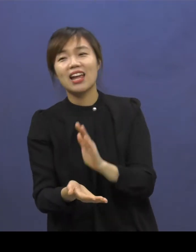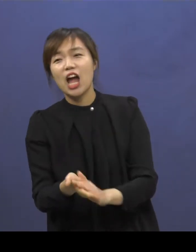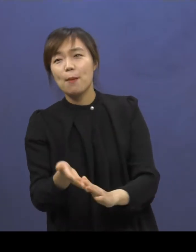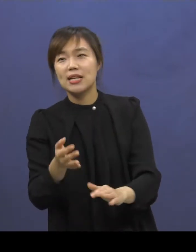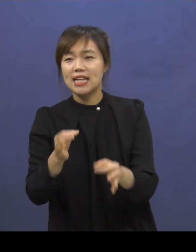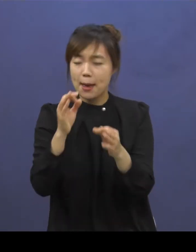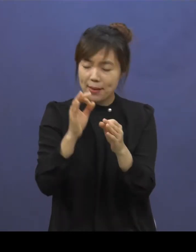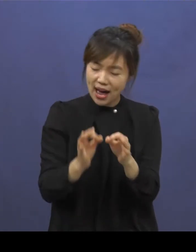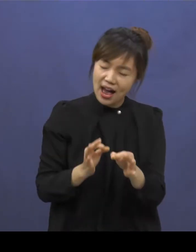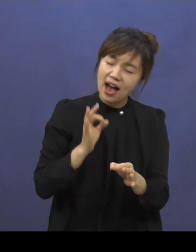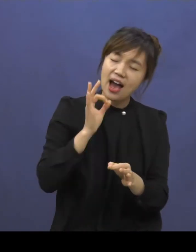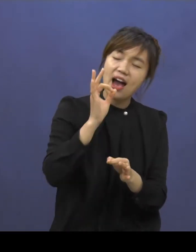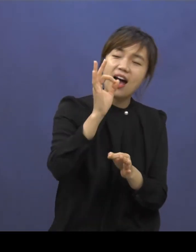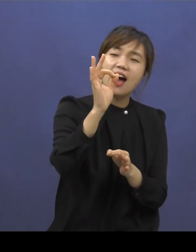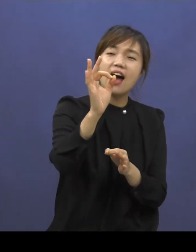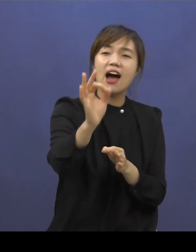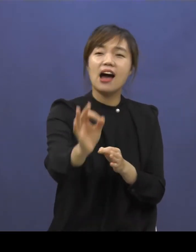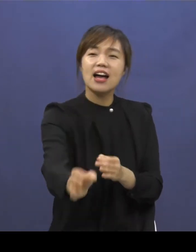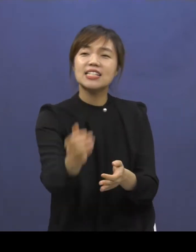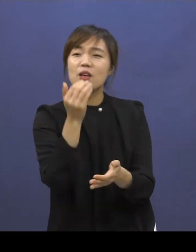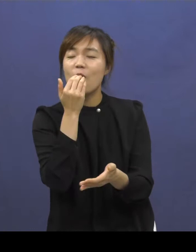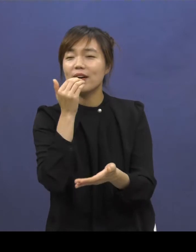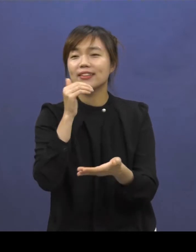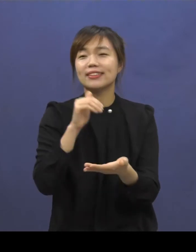만세 반성